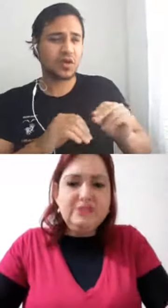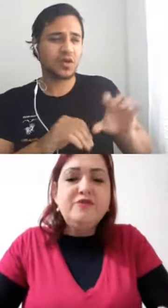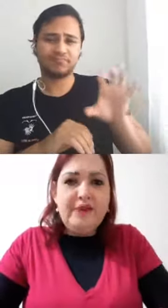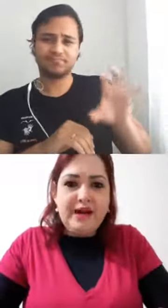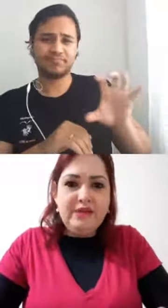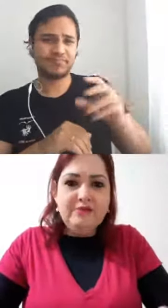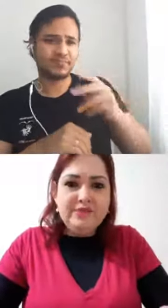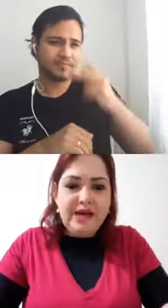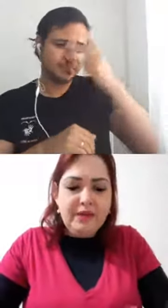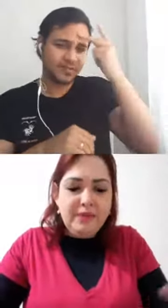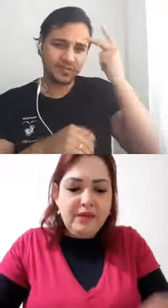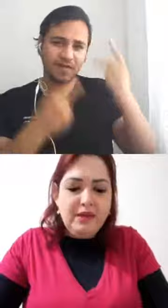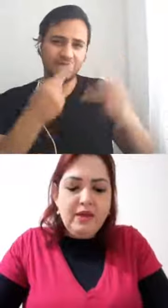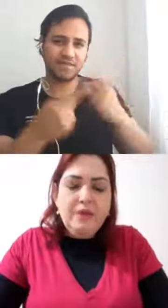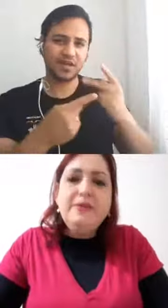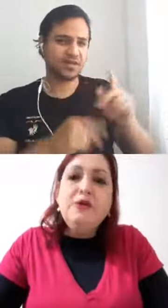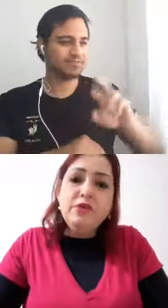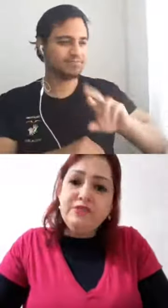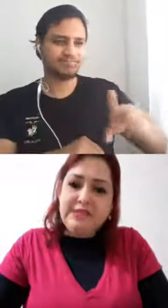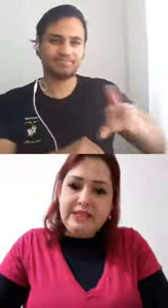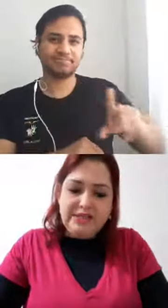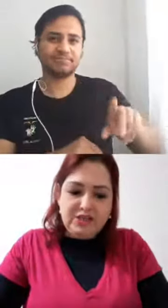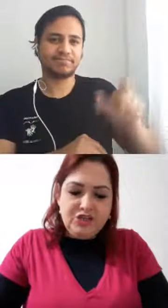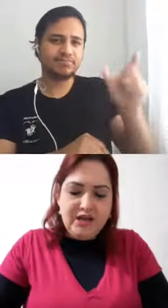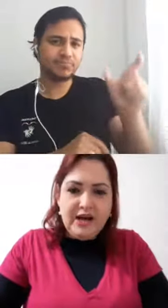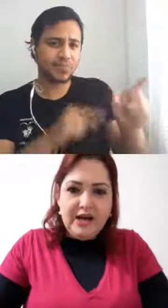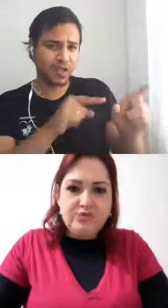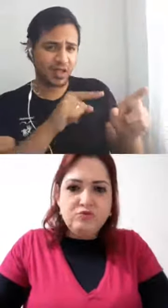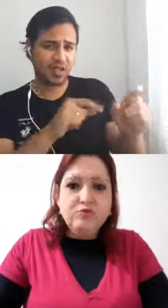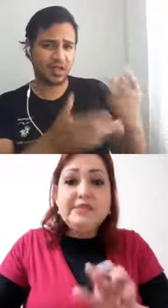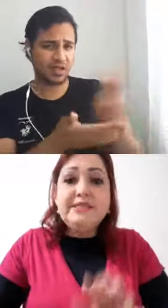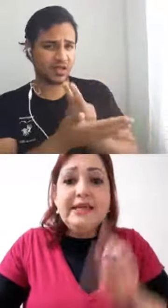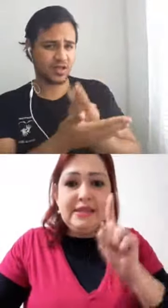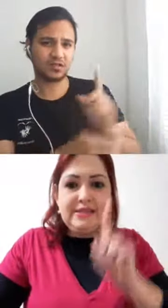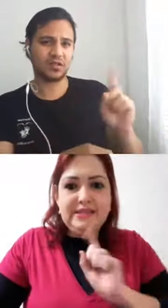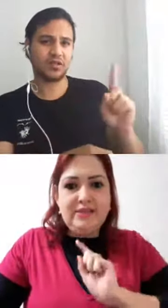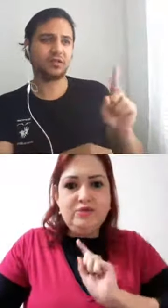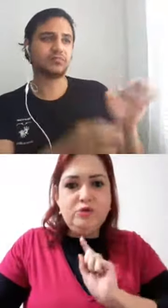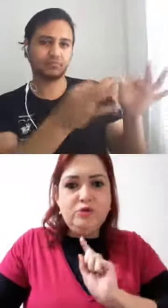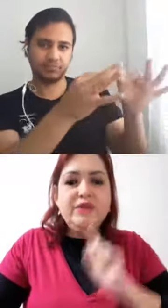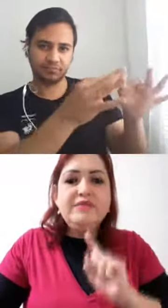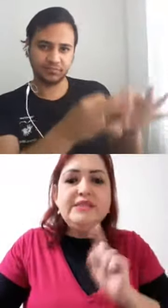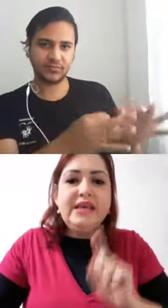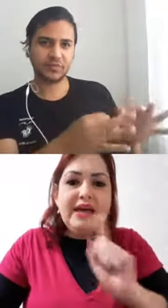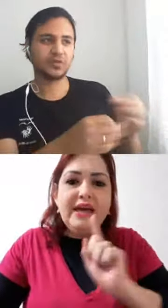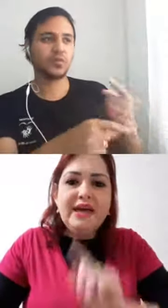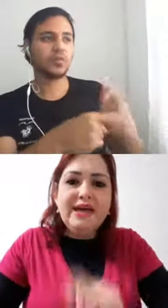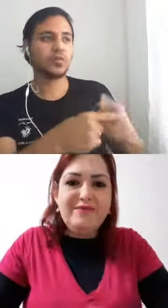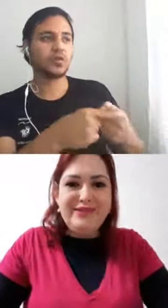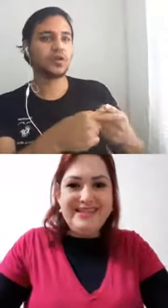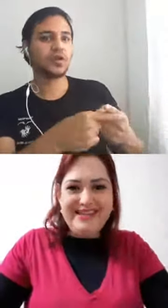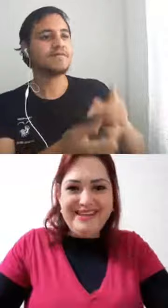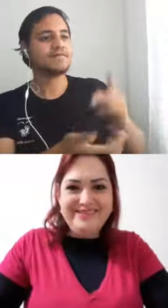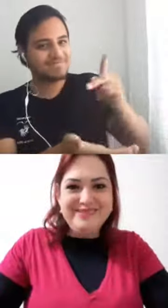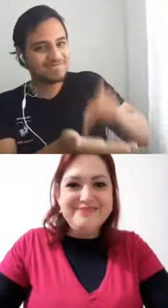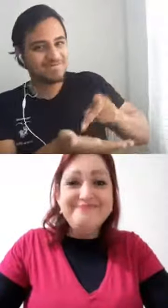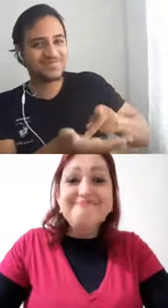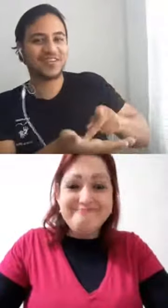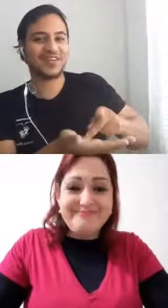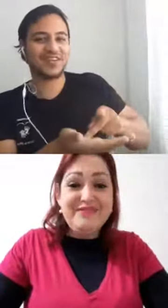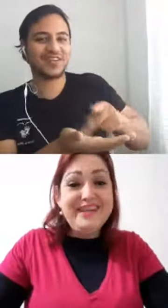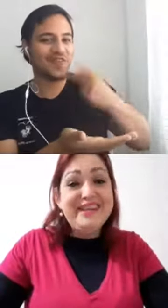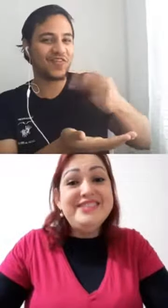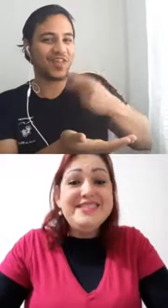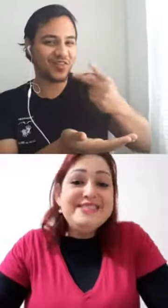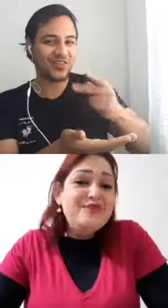pessoas falam, sabe? Não que você esteja errado, você está certo, porque você é verdadeiro.